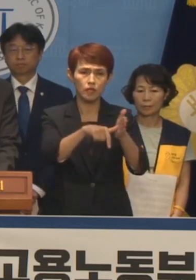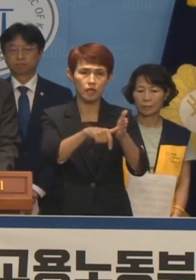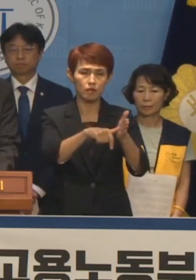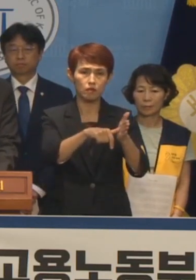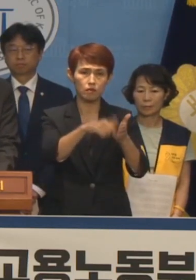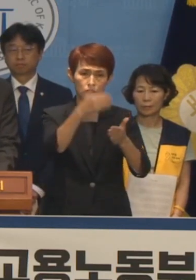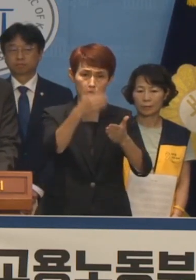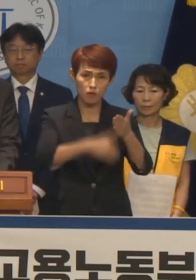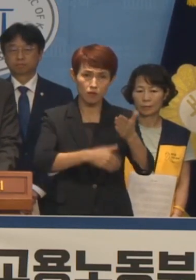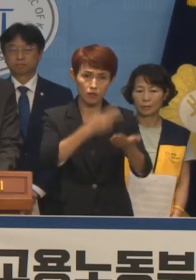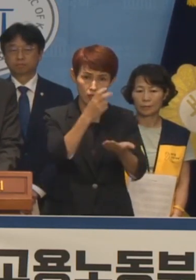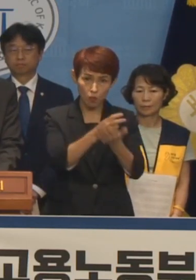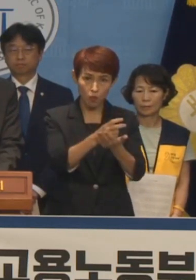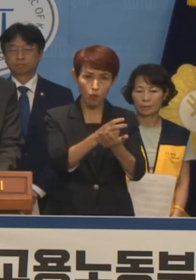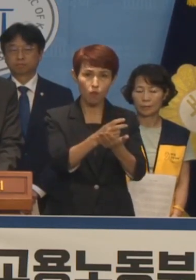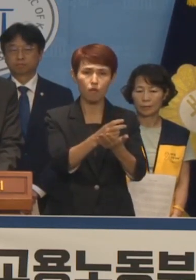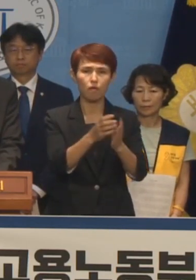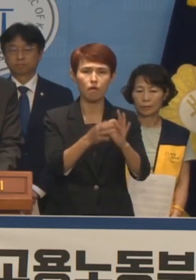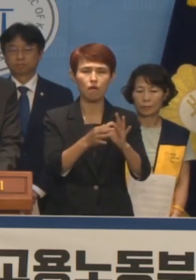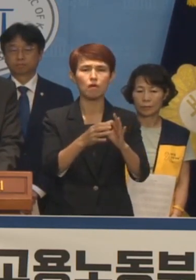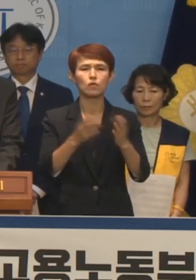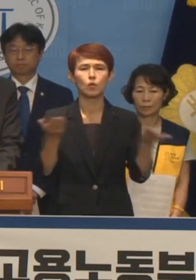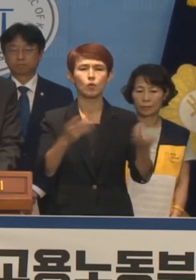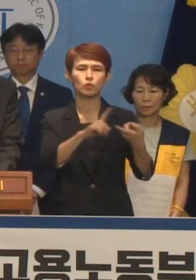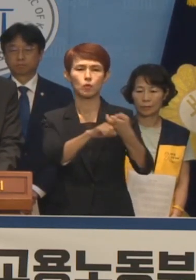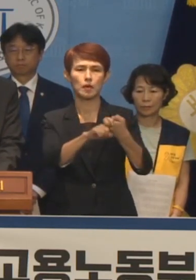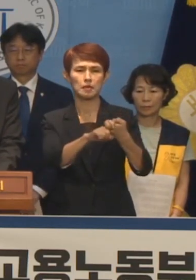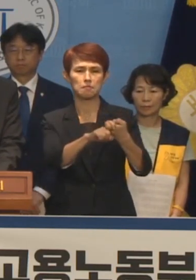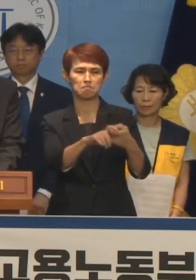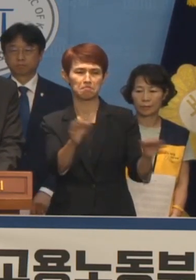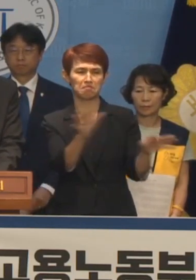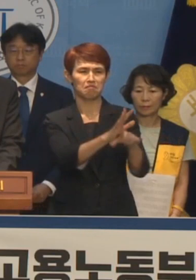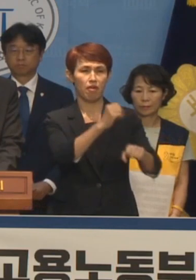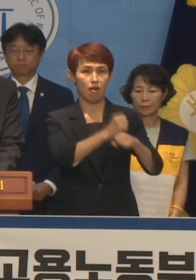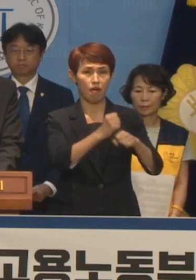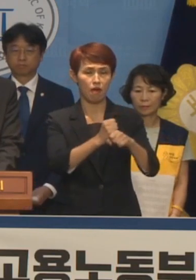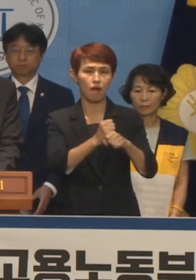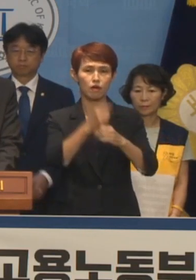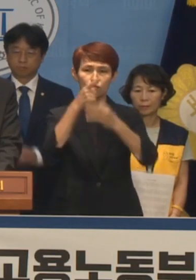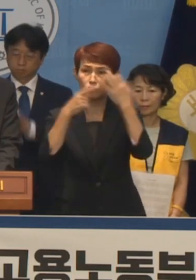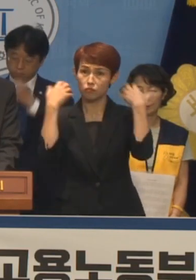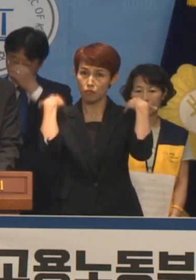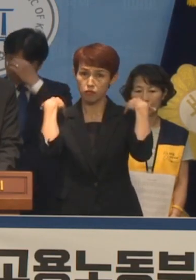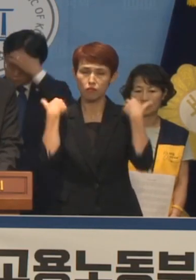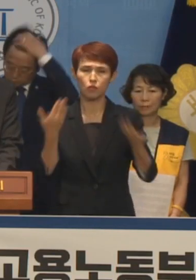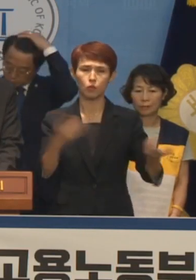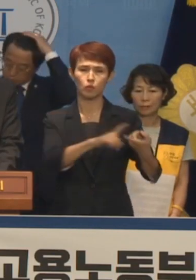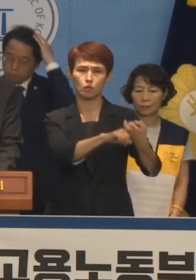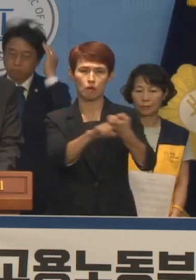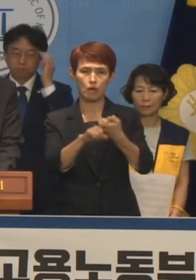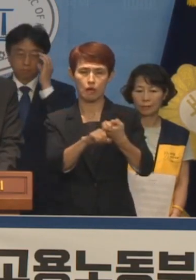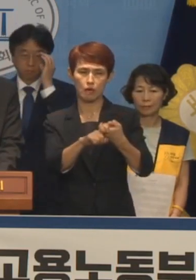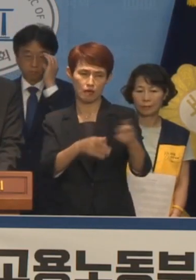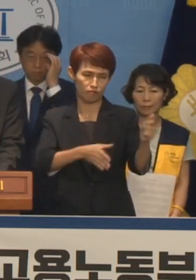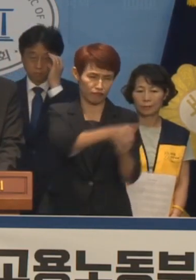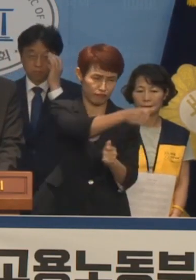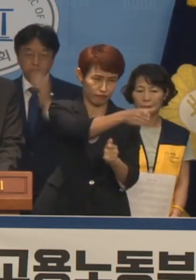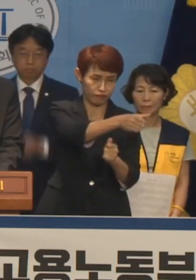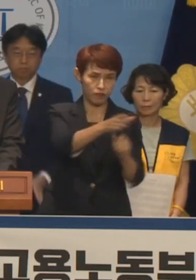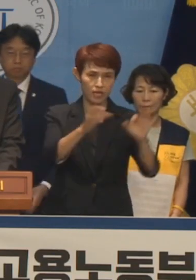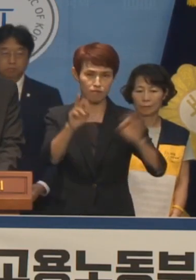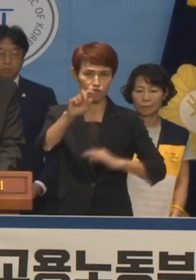통해서 노동조합 때리기에 골몰해온 윤석열 정부가 노동조합에 대한 최일선 공격수로